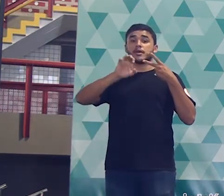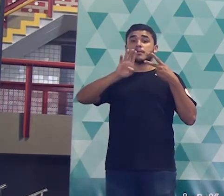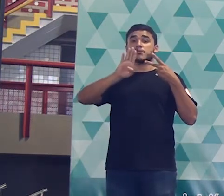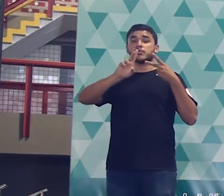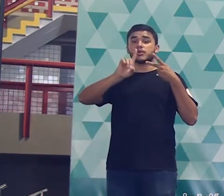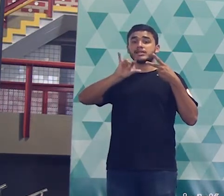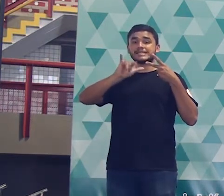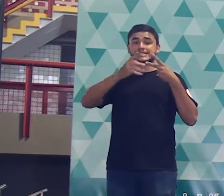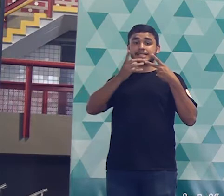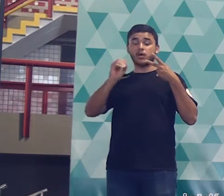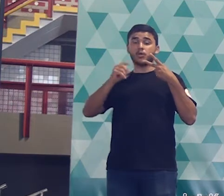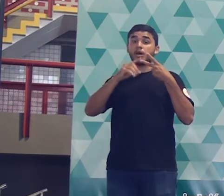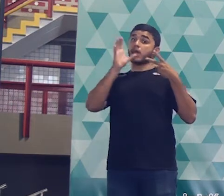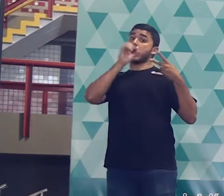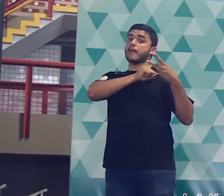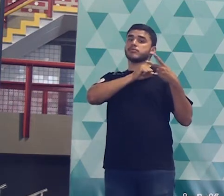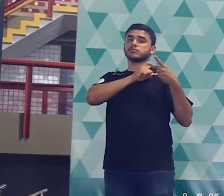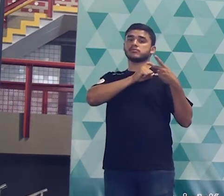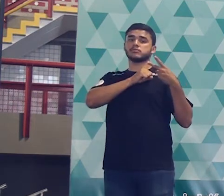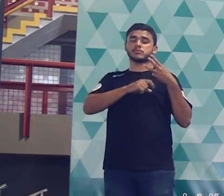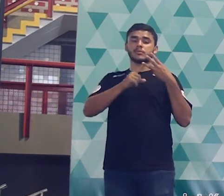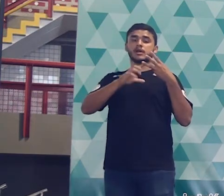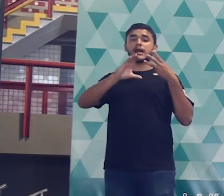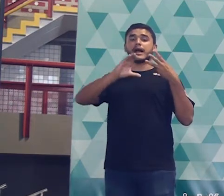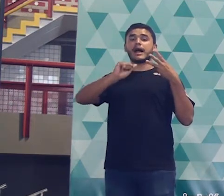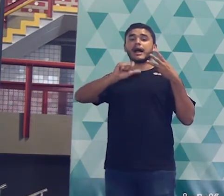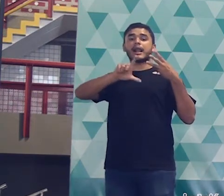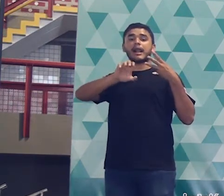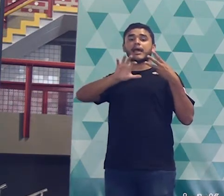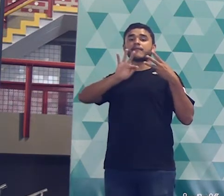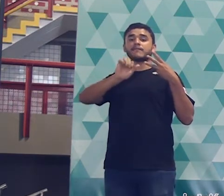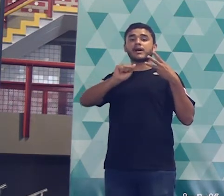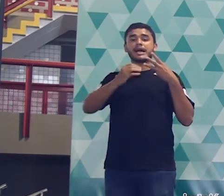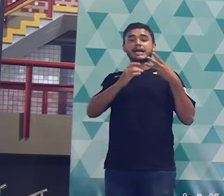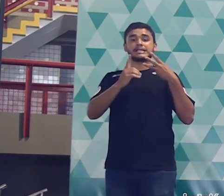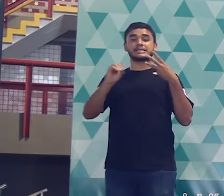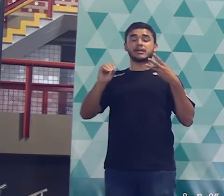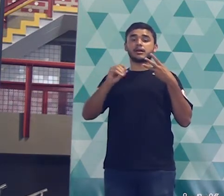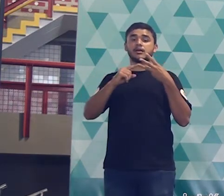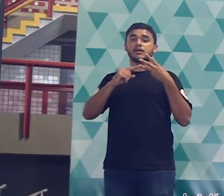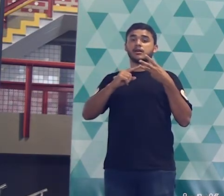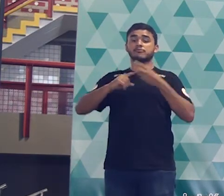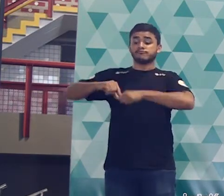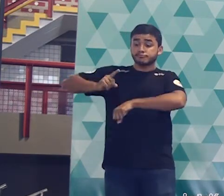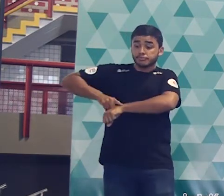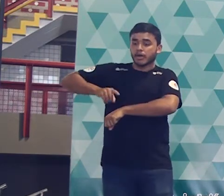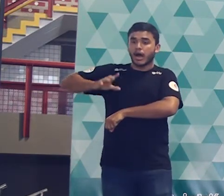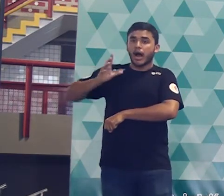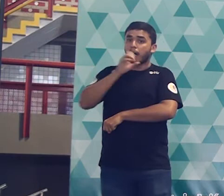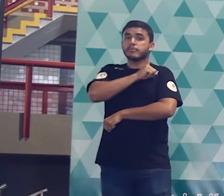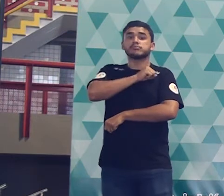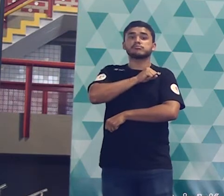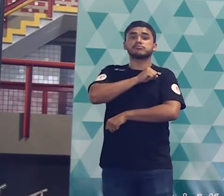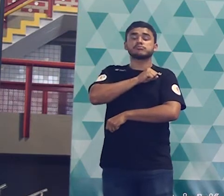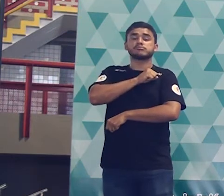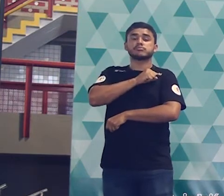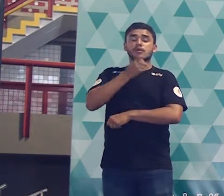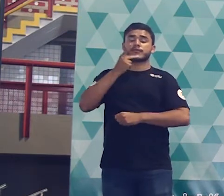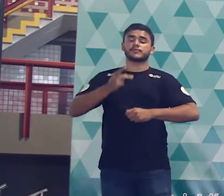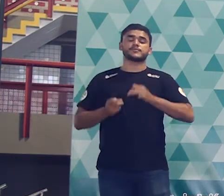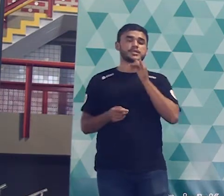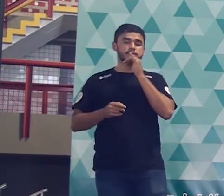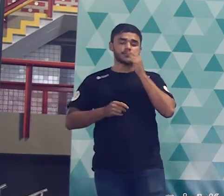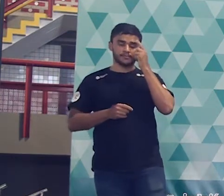forma rápida. E a calefação é um processo que acontece de forma instantânea. Por exemplo, peguei